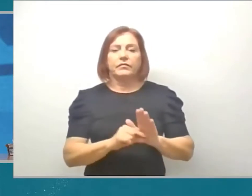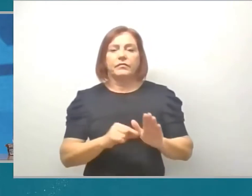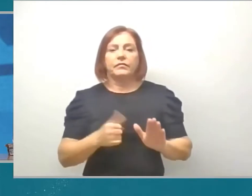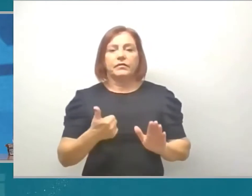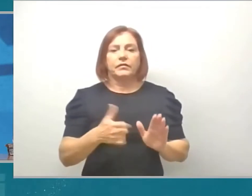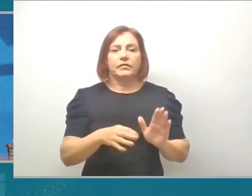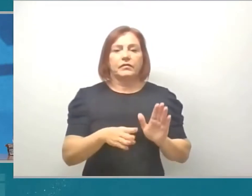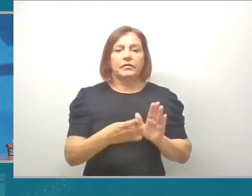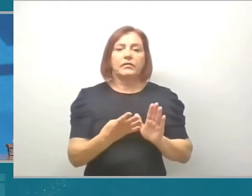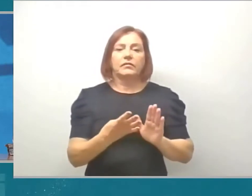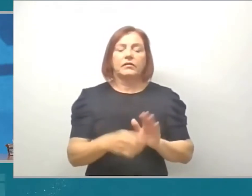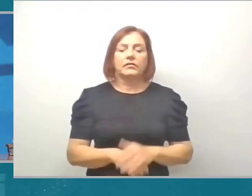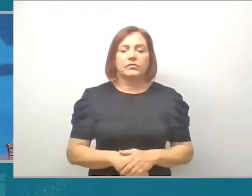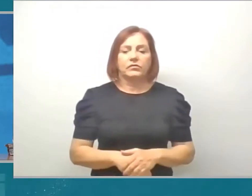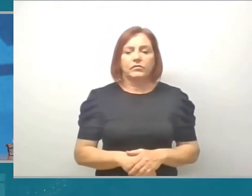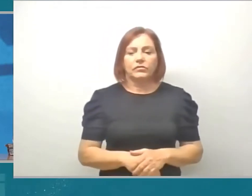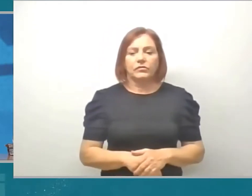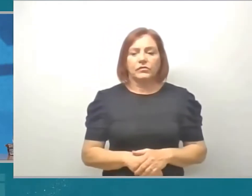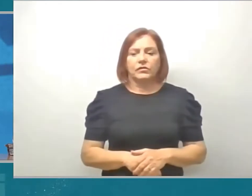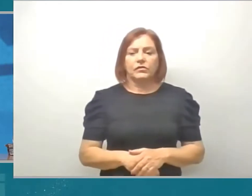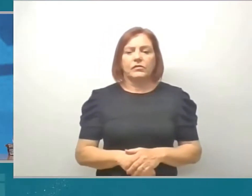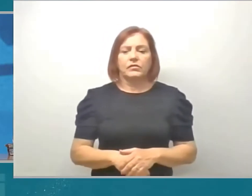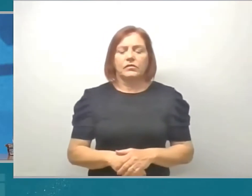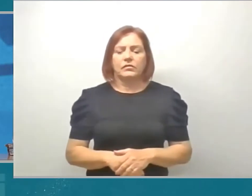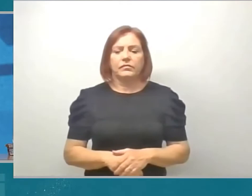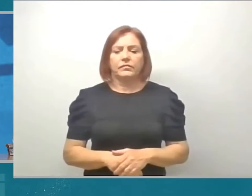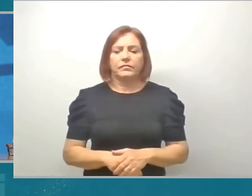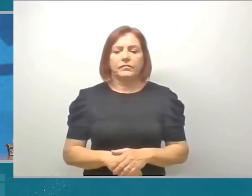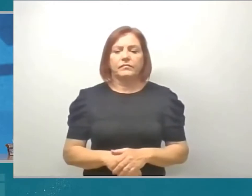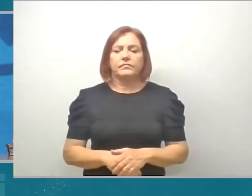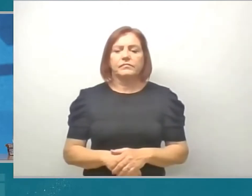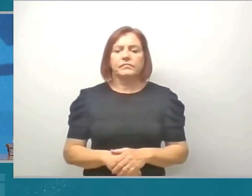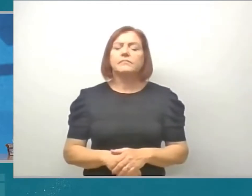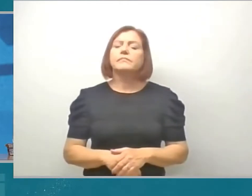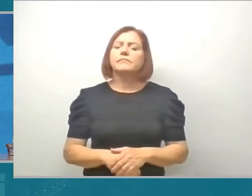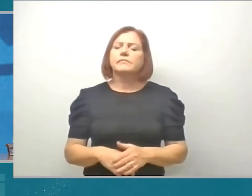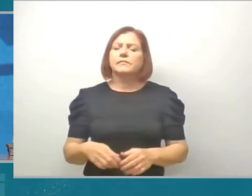Vieram, pois, os discípulos de João. Mira, veja.